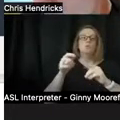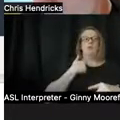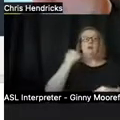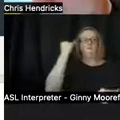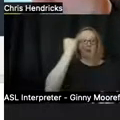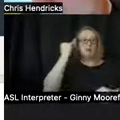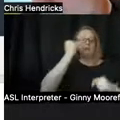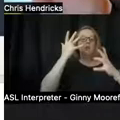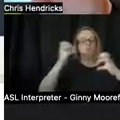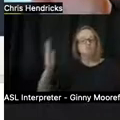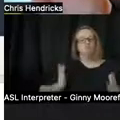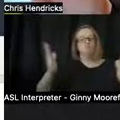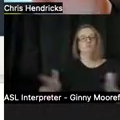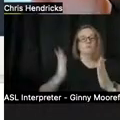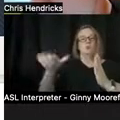otra